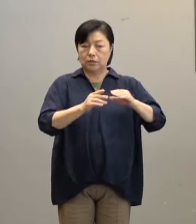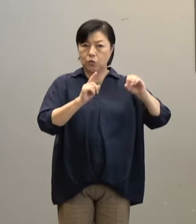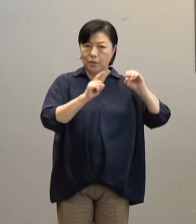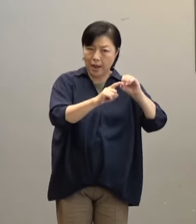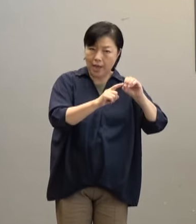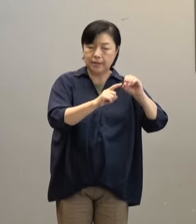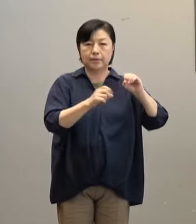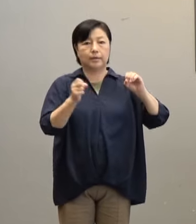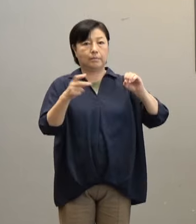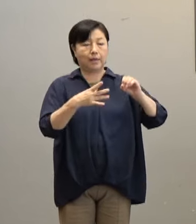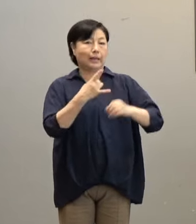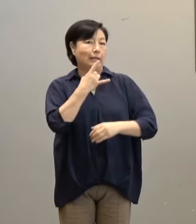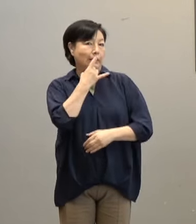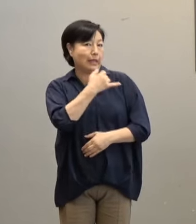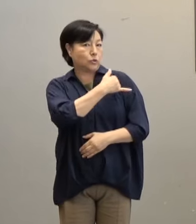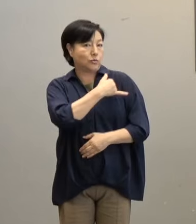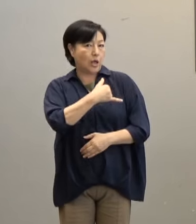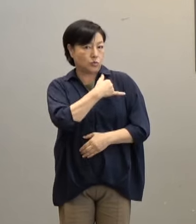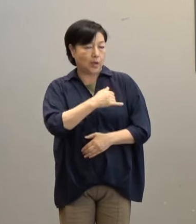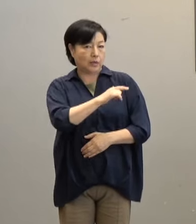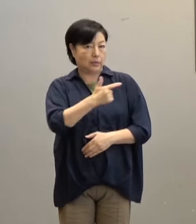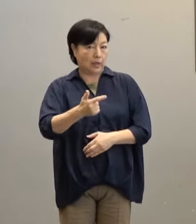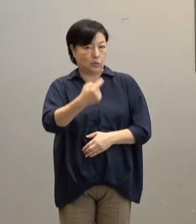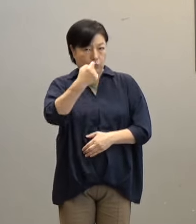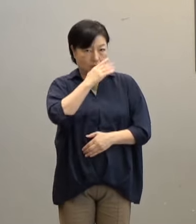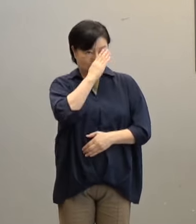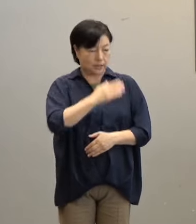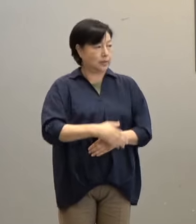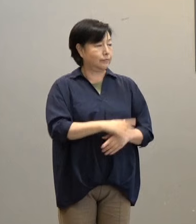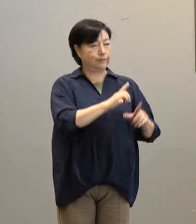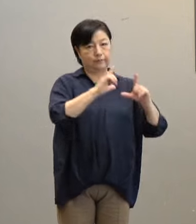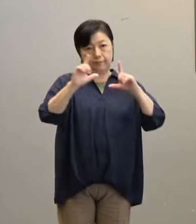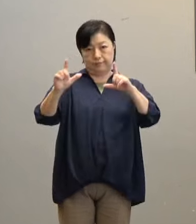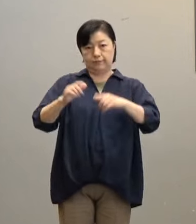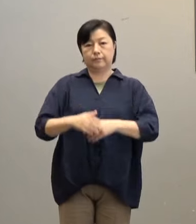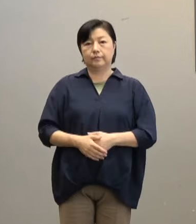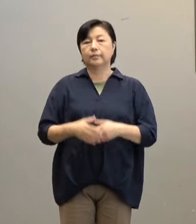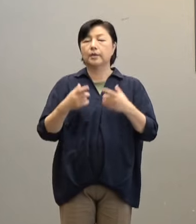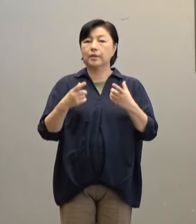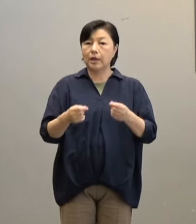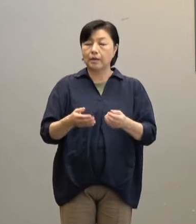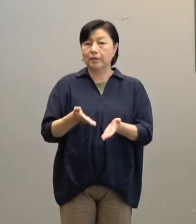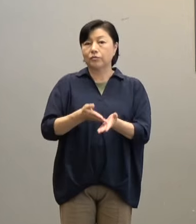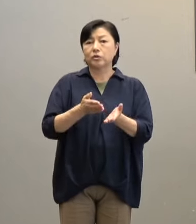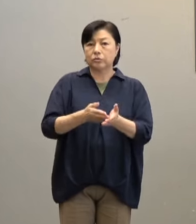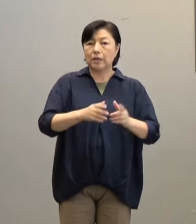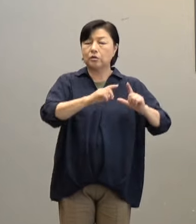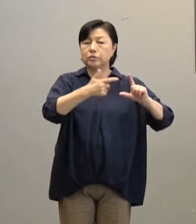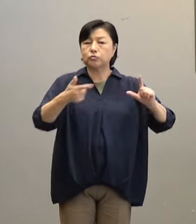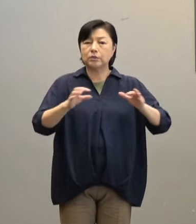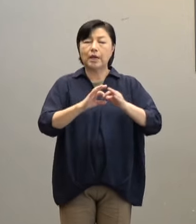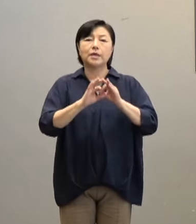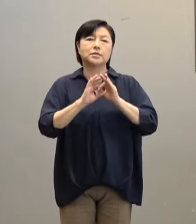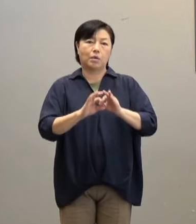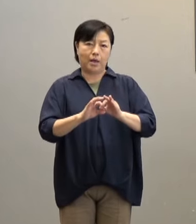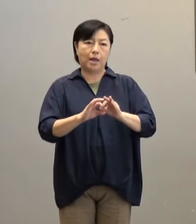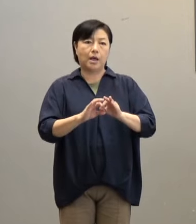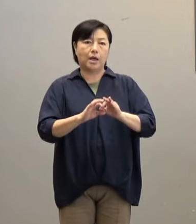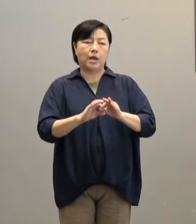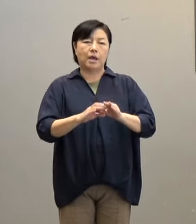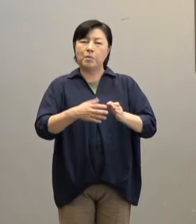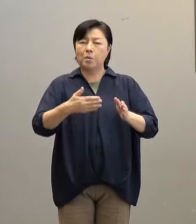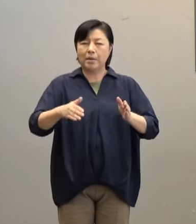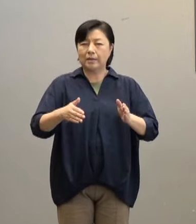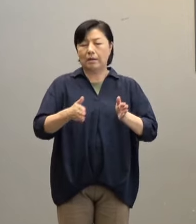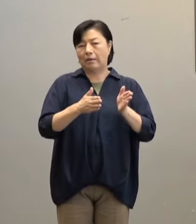か、期待する役割などあれば教えてください。 はい、やはり申し上げた通り、LGBTQ に関してはですね、まだま